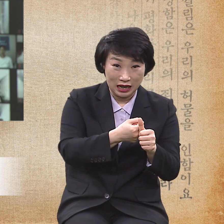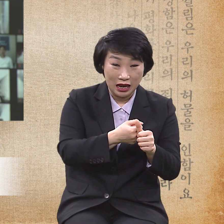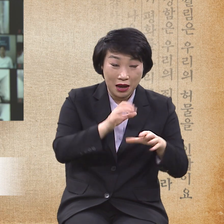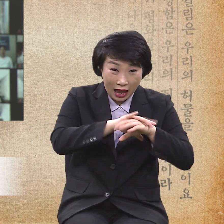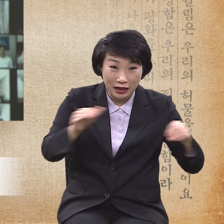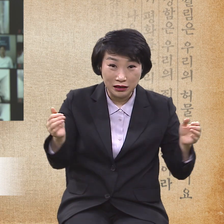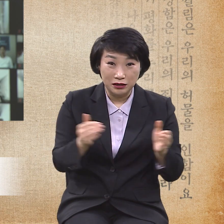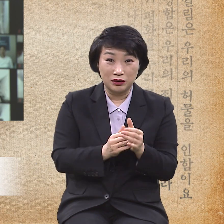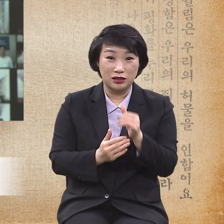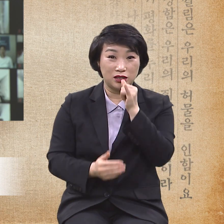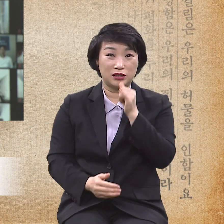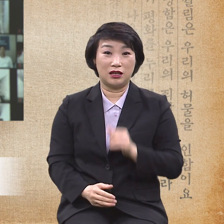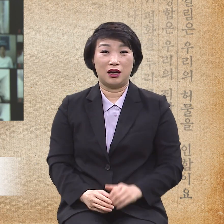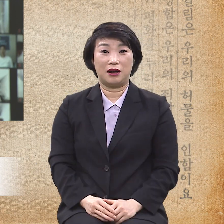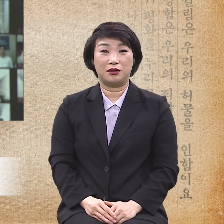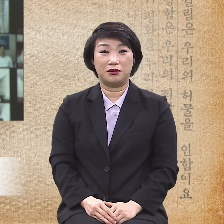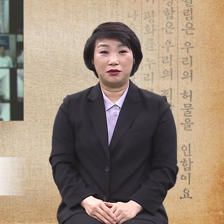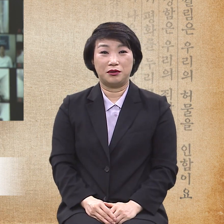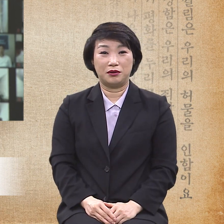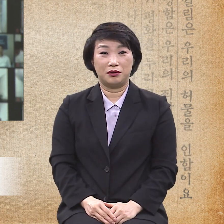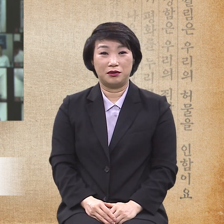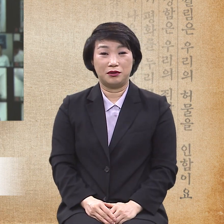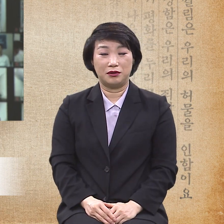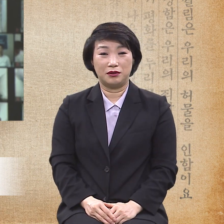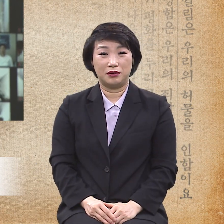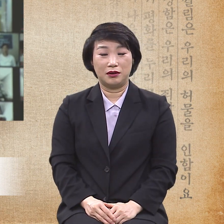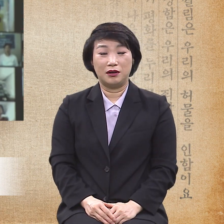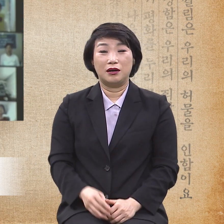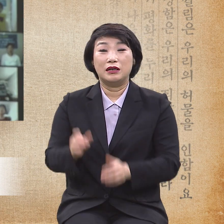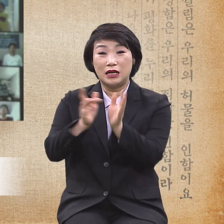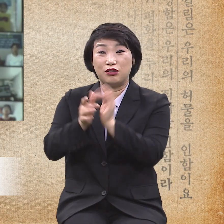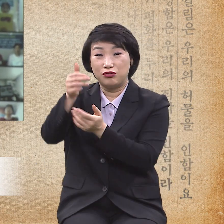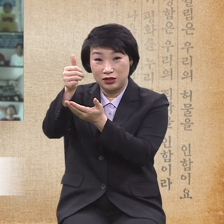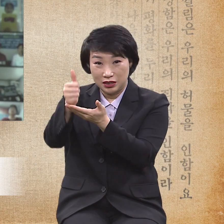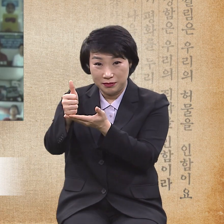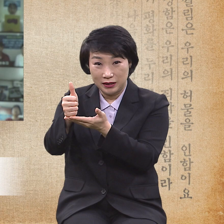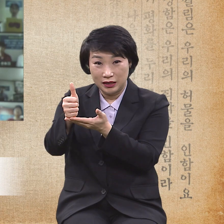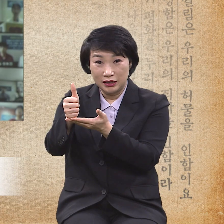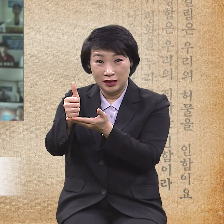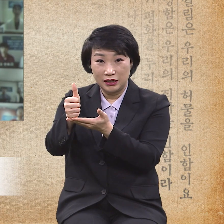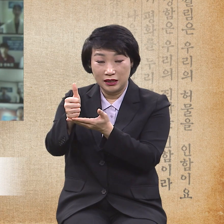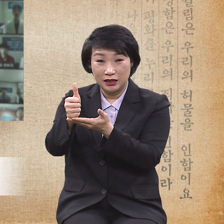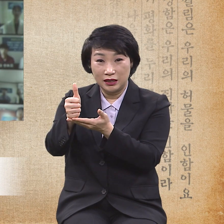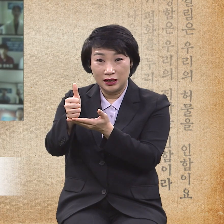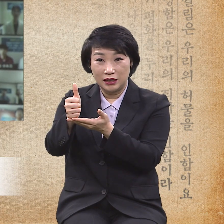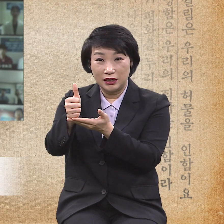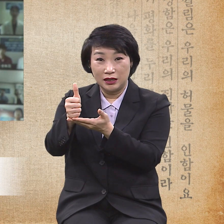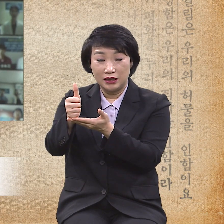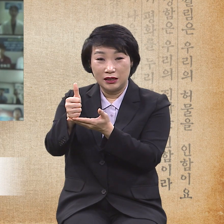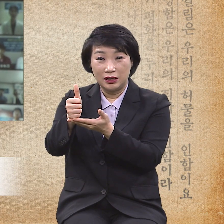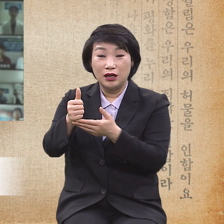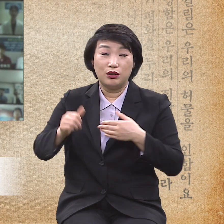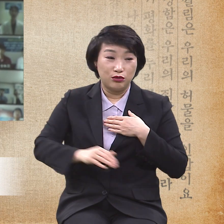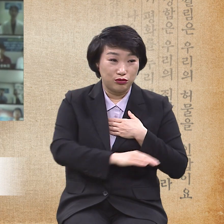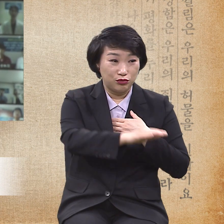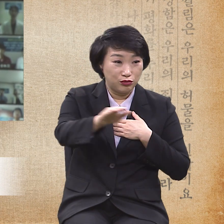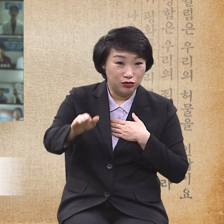것을 해결해 주셨다. 그가